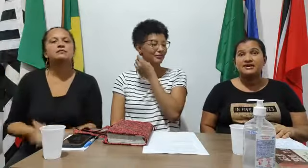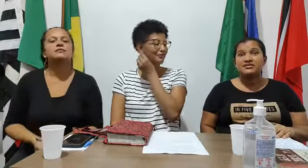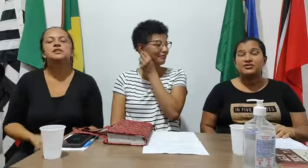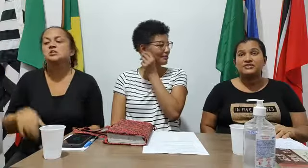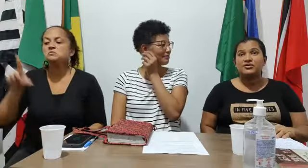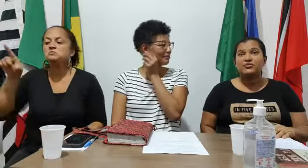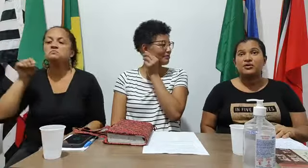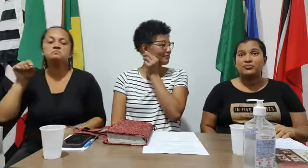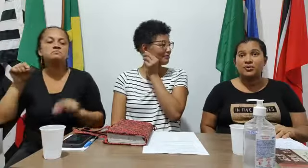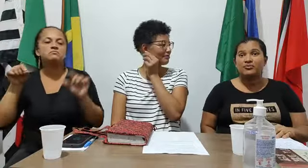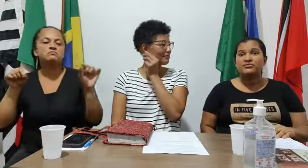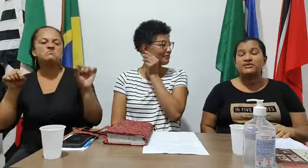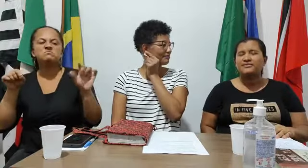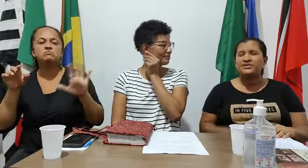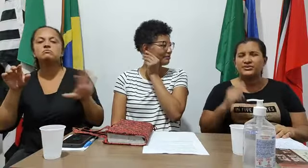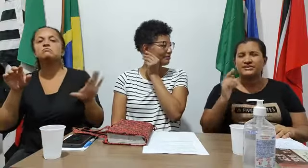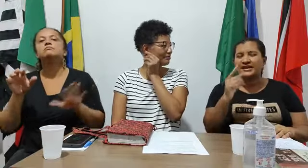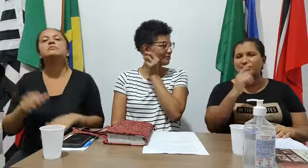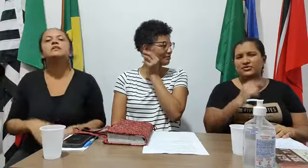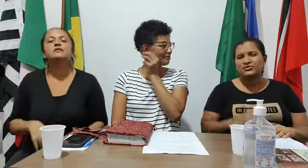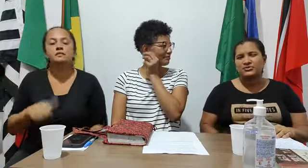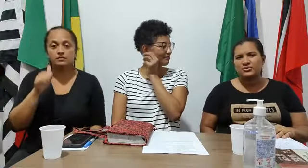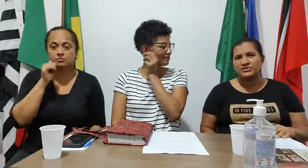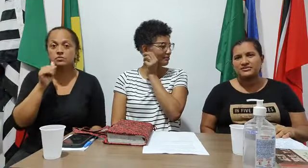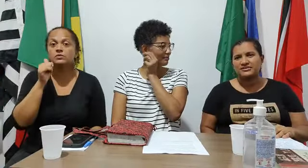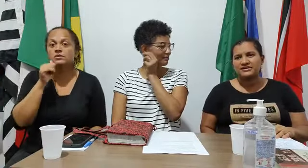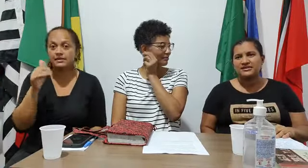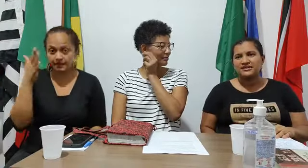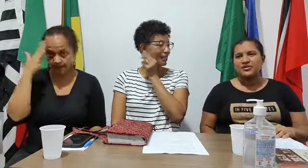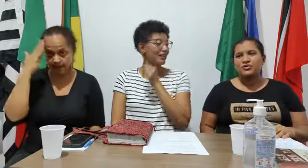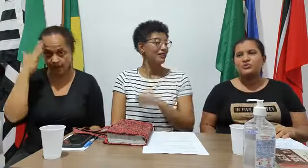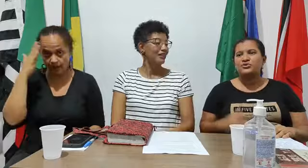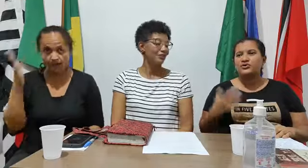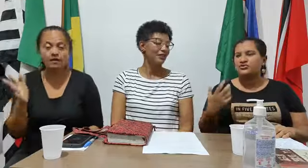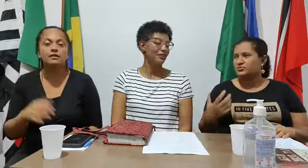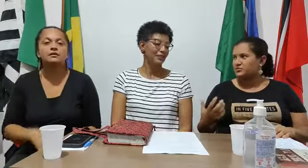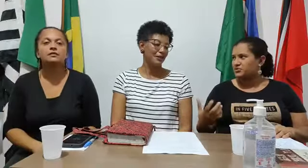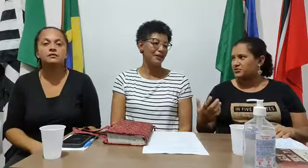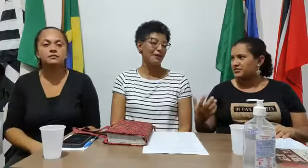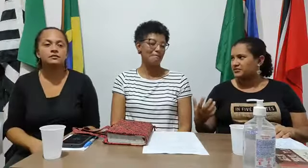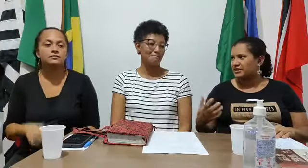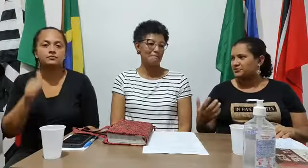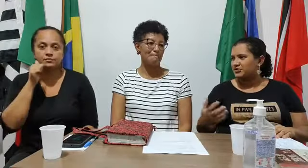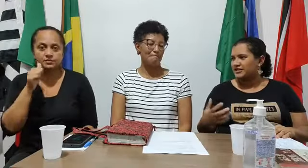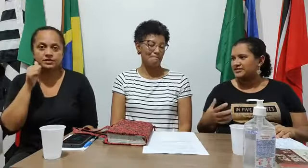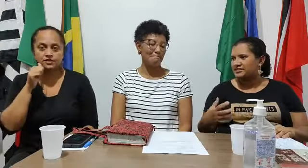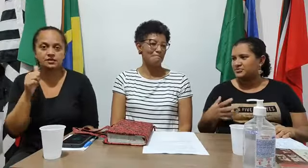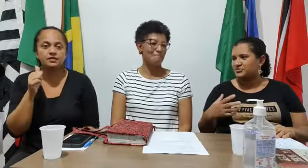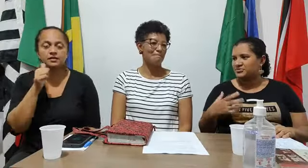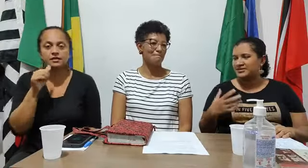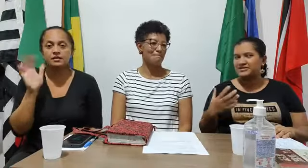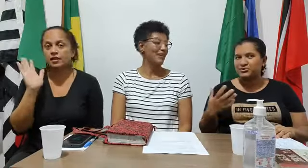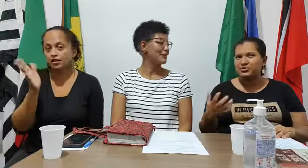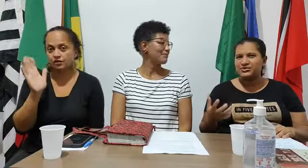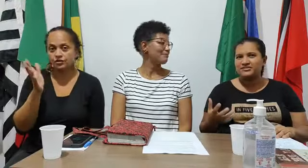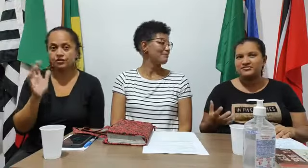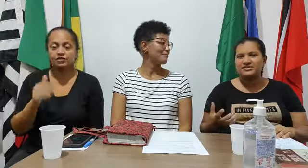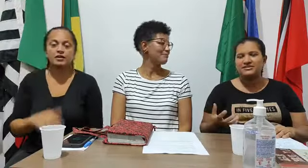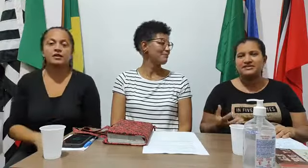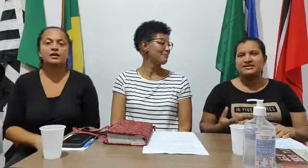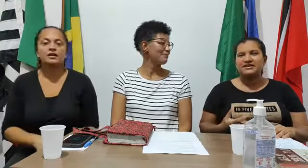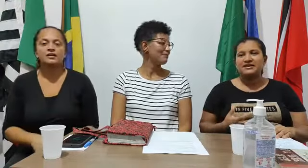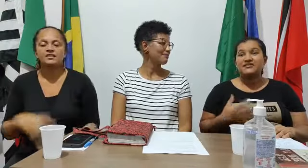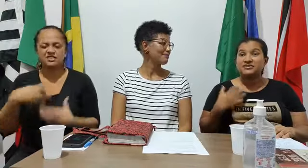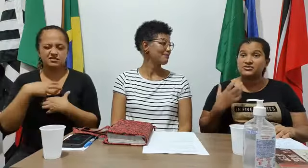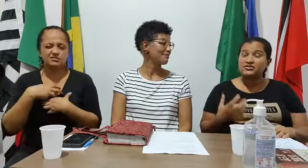Né? Que acho que isso é um ponto que a maturidade ajuda muito, né? Como nós somos pessoas, né, mulheres são mais